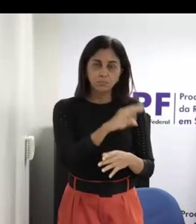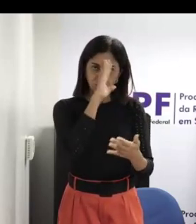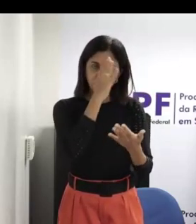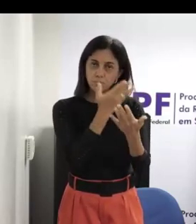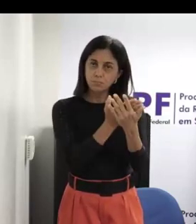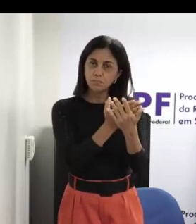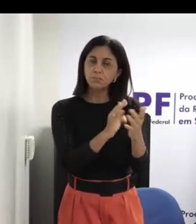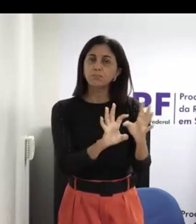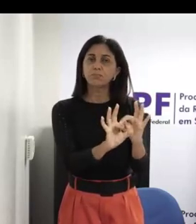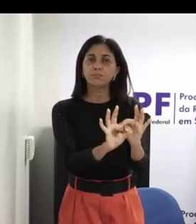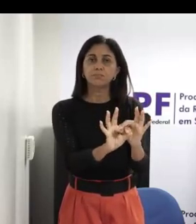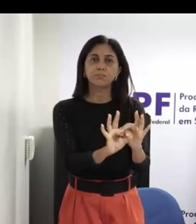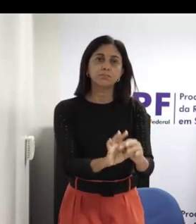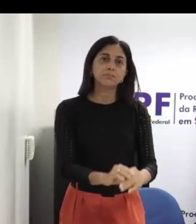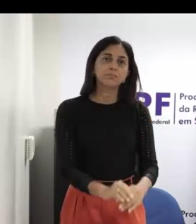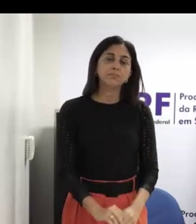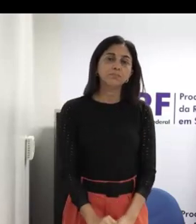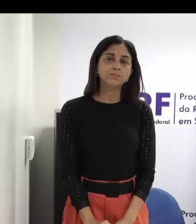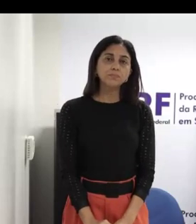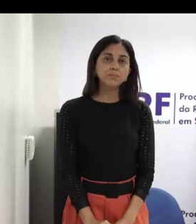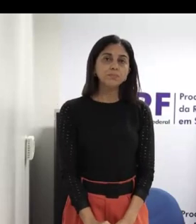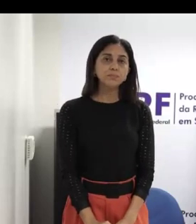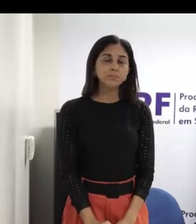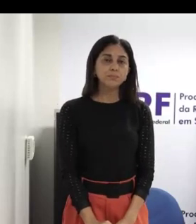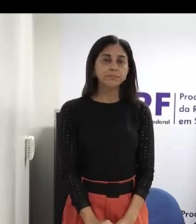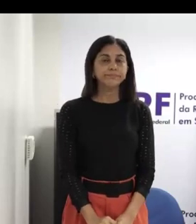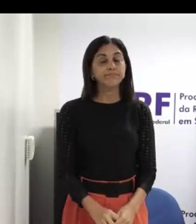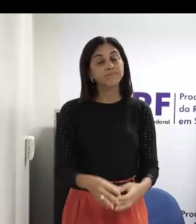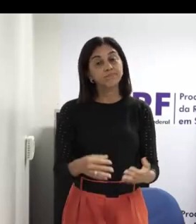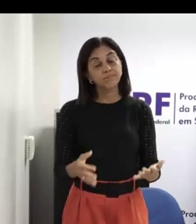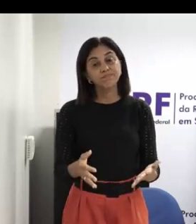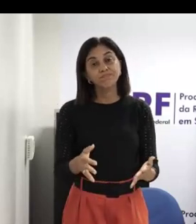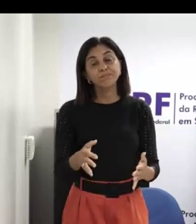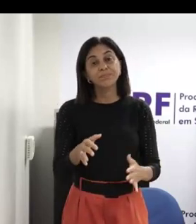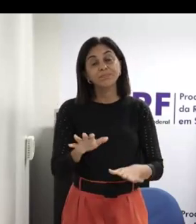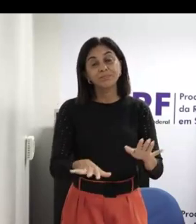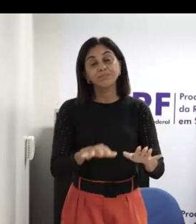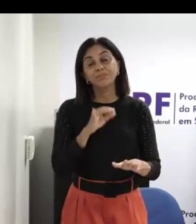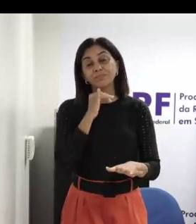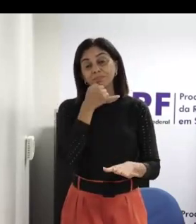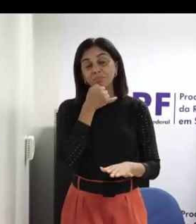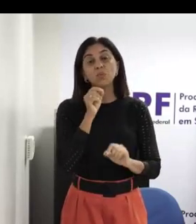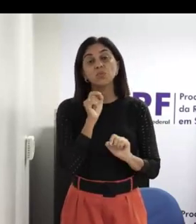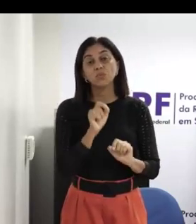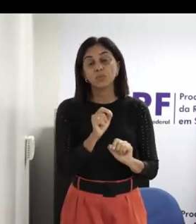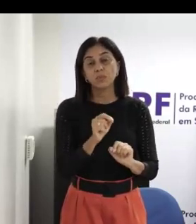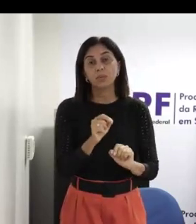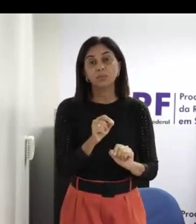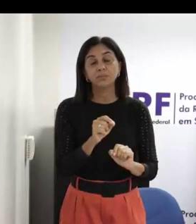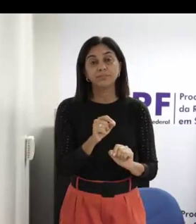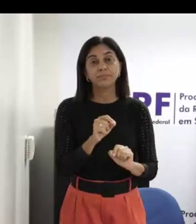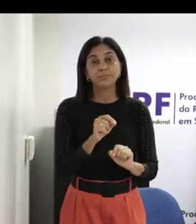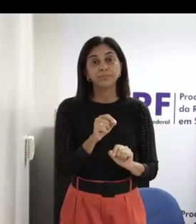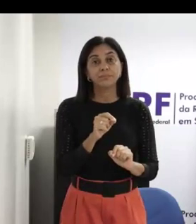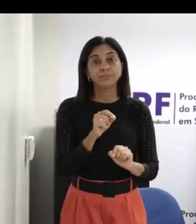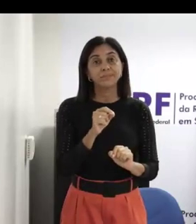com o estado eh infelizmente eh tem exemplos negativos porque a gente não ganha